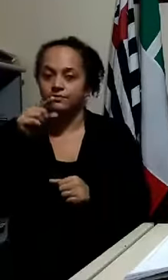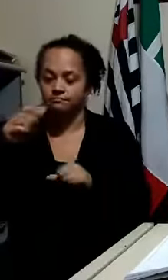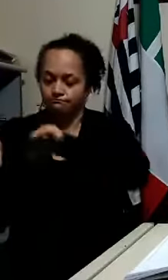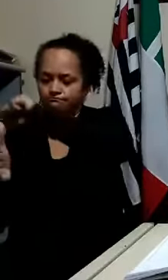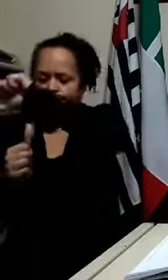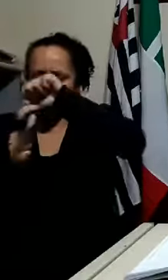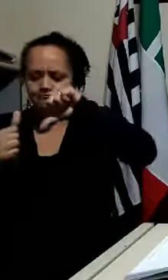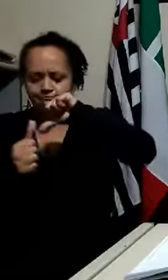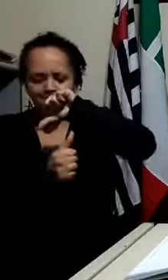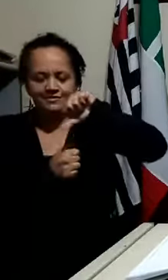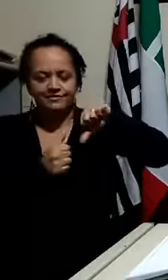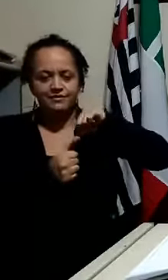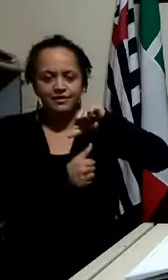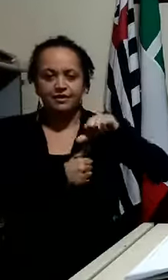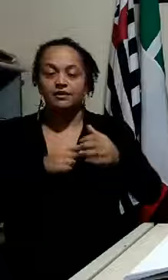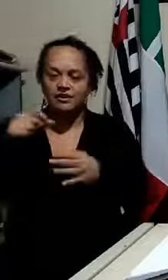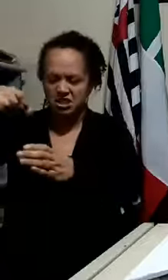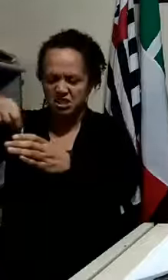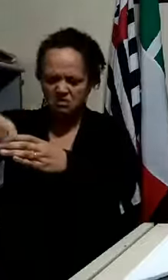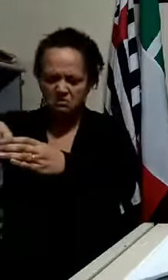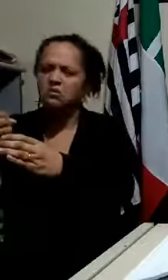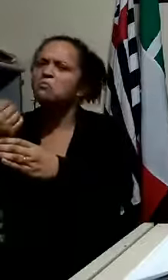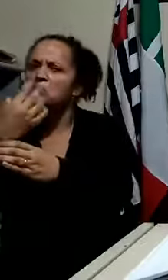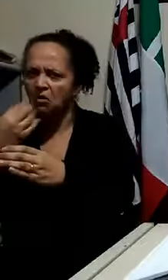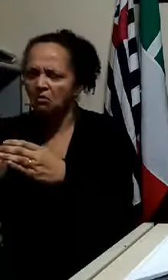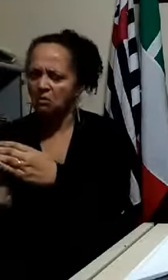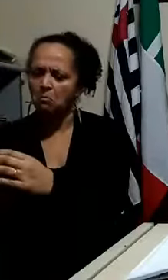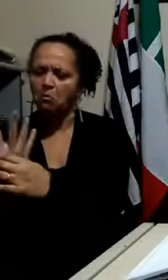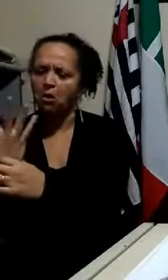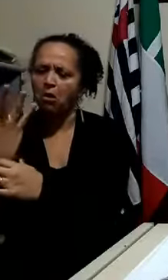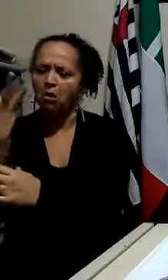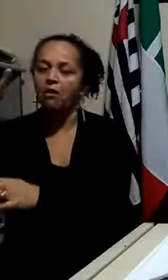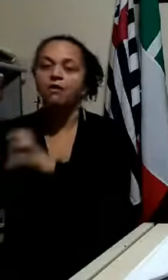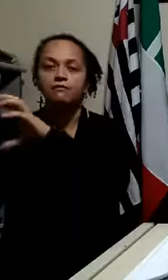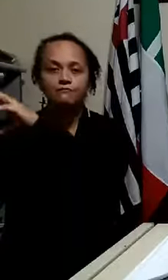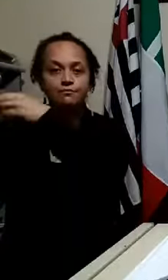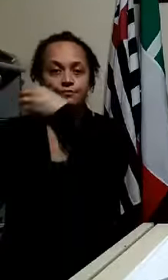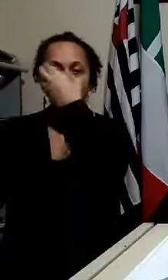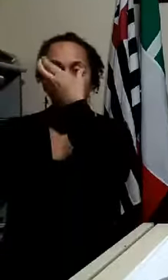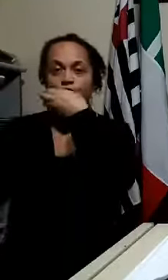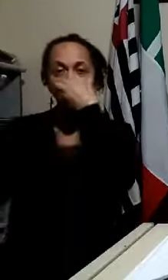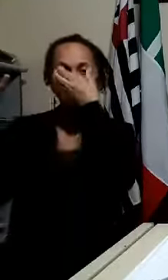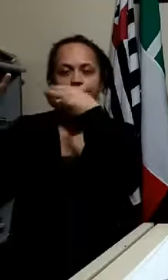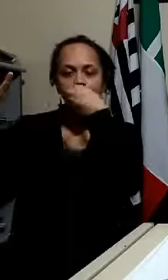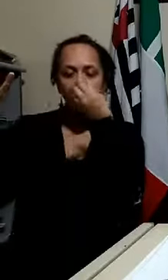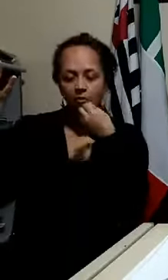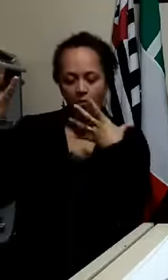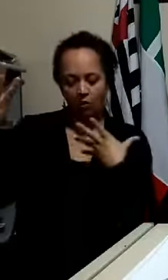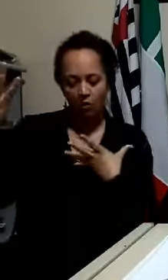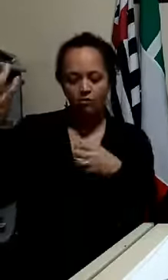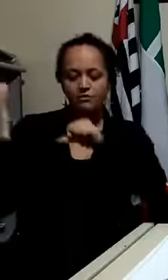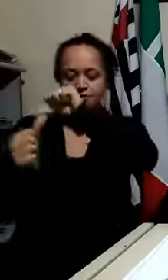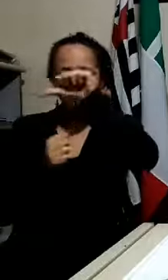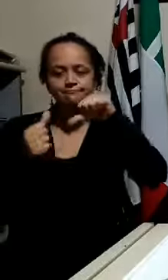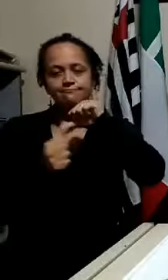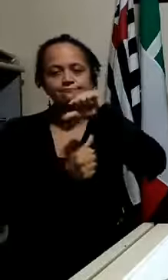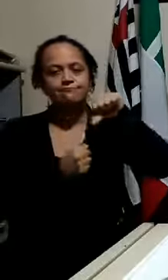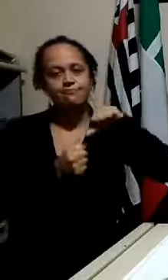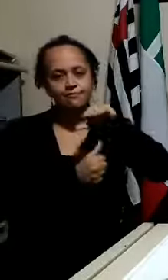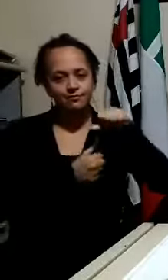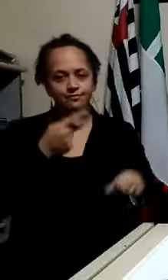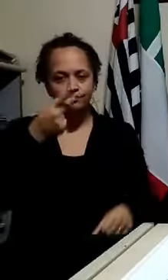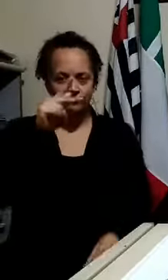semente, uma vez caindo em boa terra, produz. São as mudanças que o Espírito Santo deseja realizar